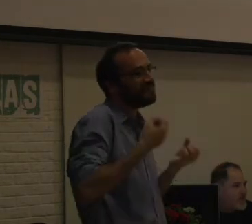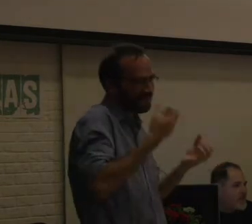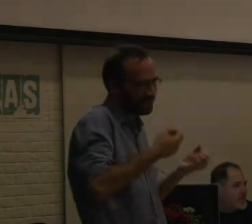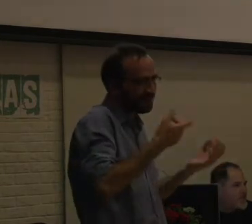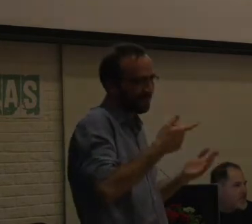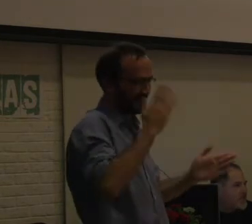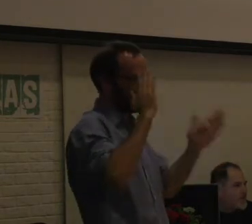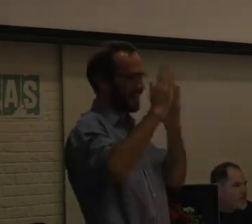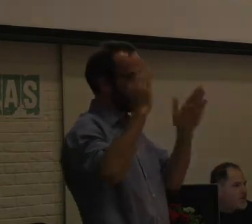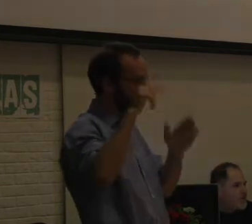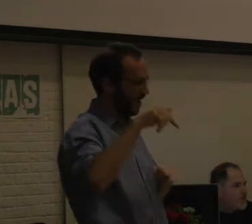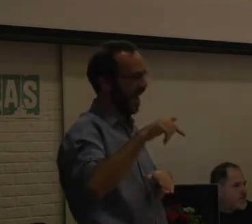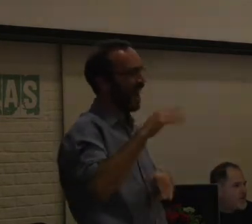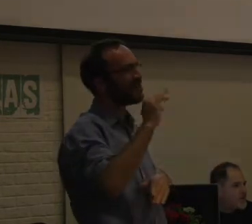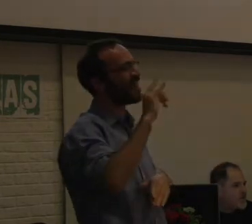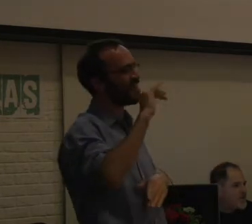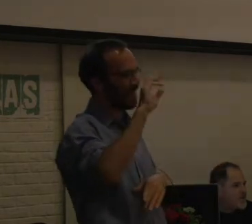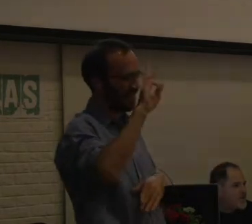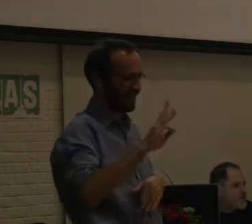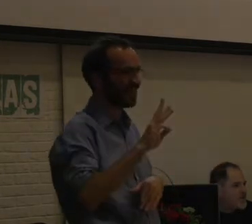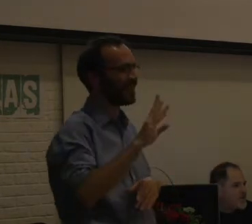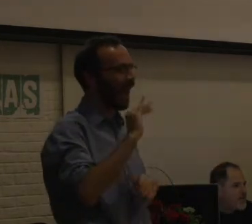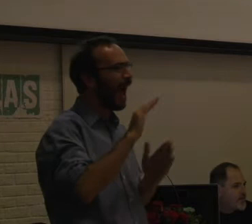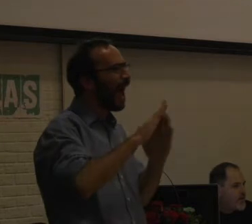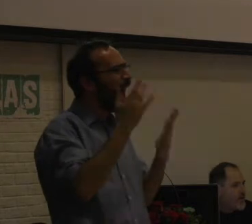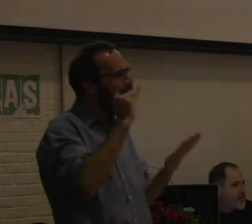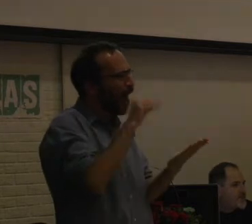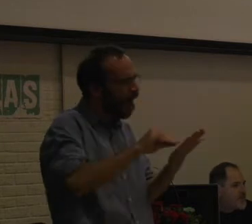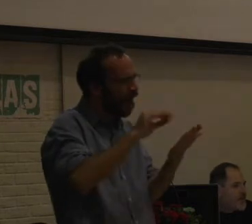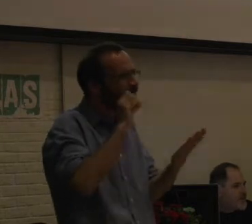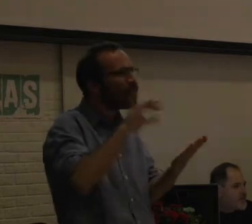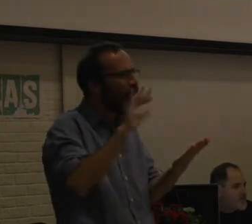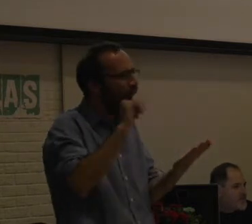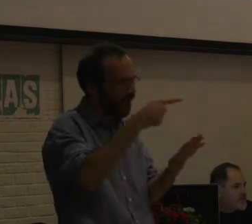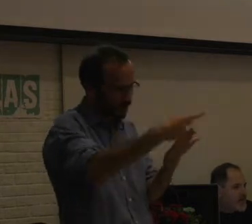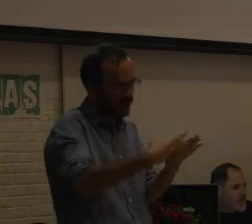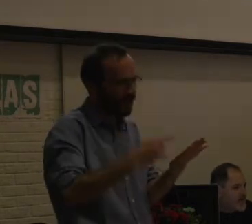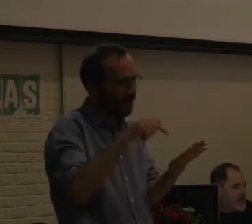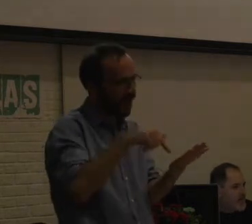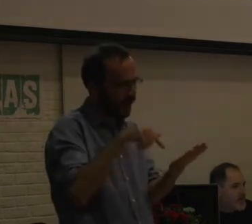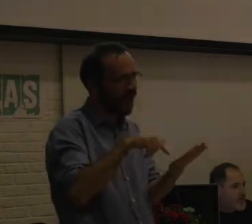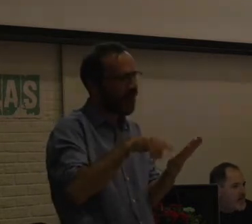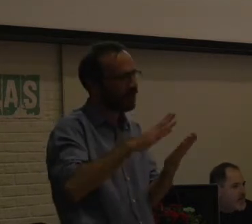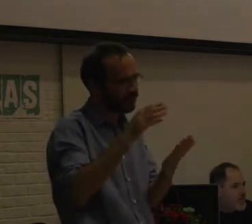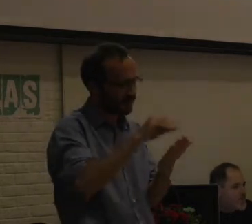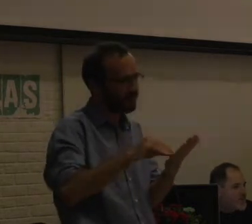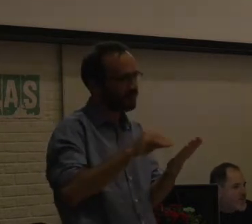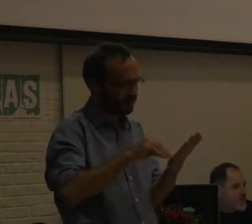tiene plasmación en un documento importantísimo de nuestra ciudad, que es el Plano de Teixeira, de mediados